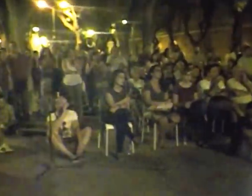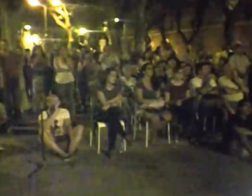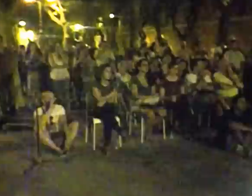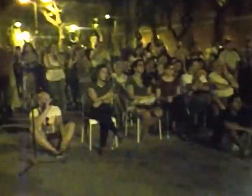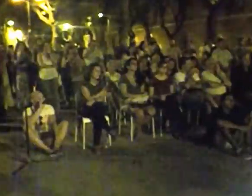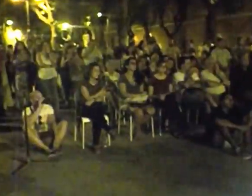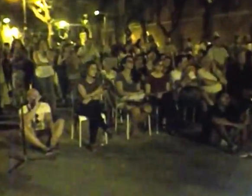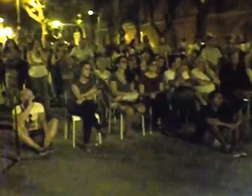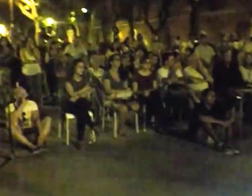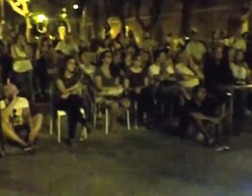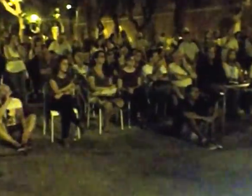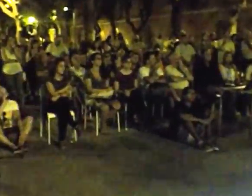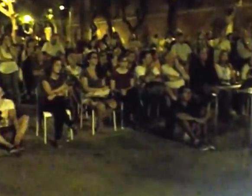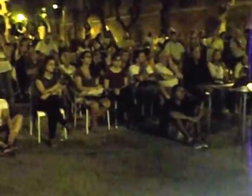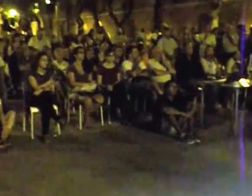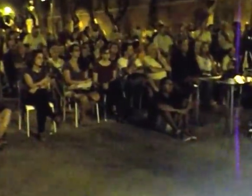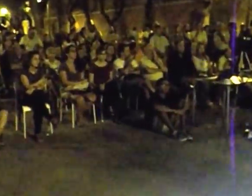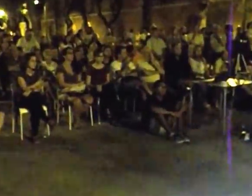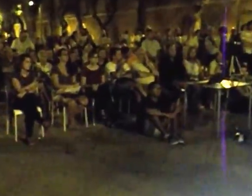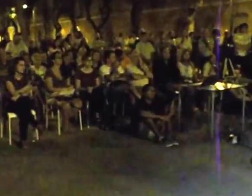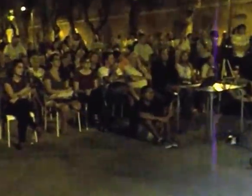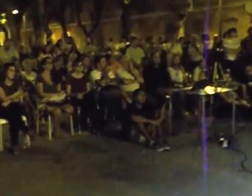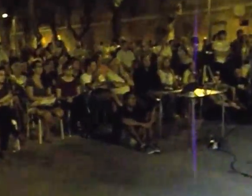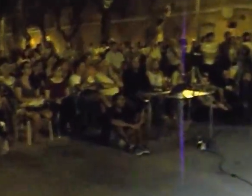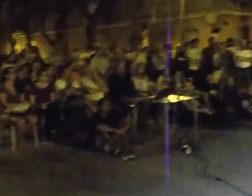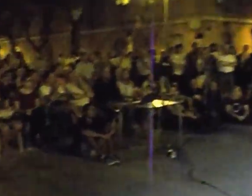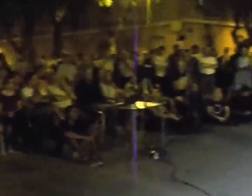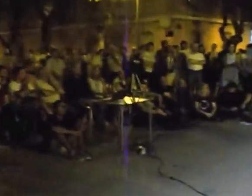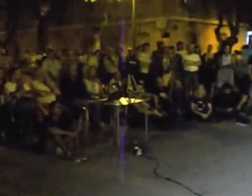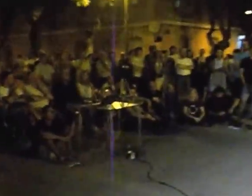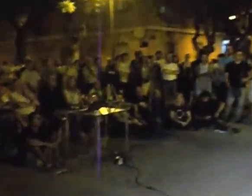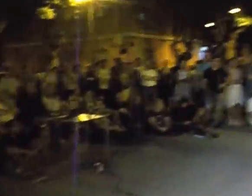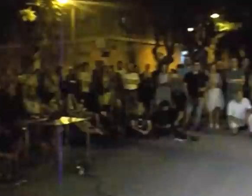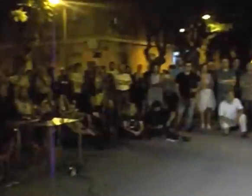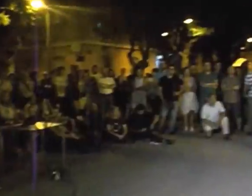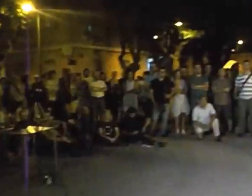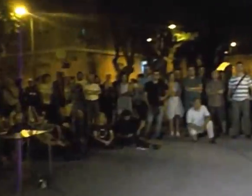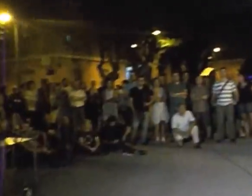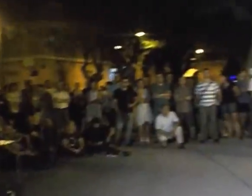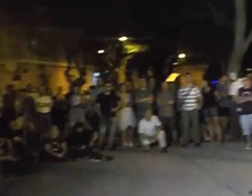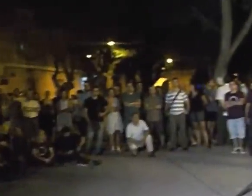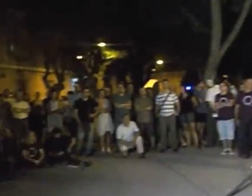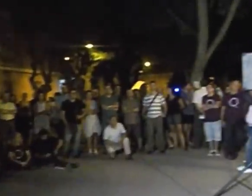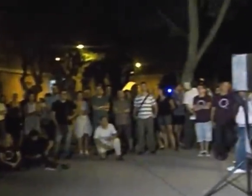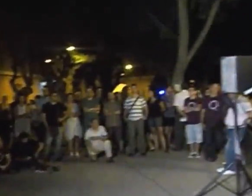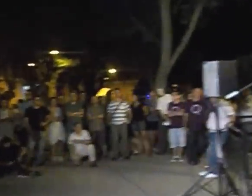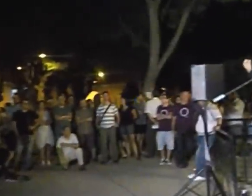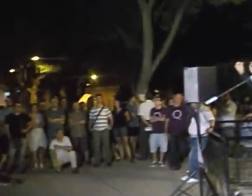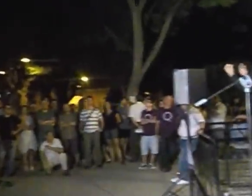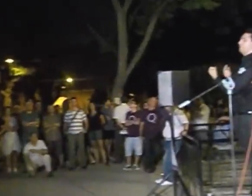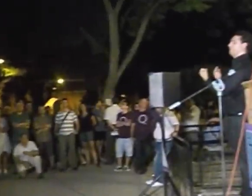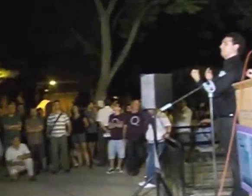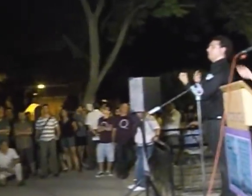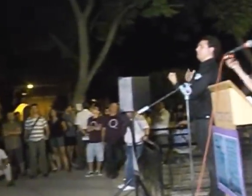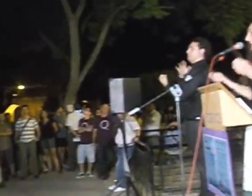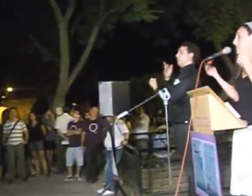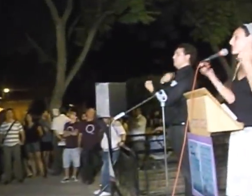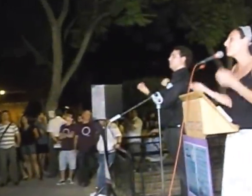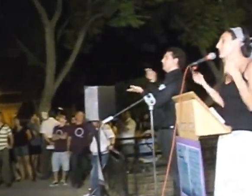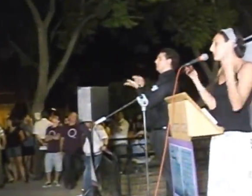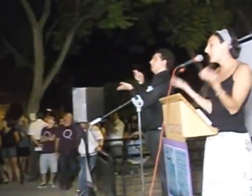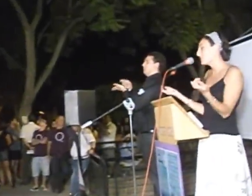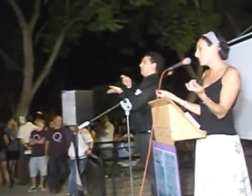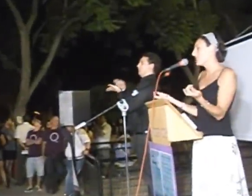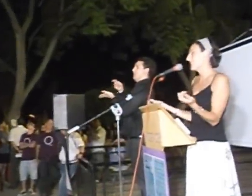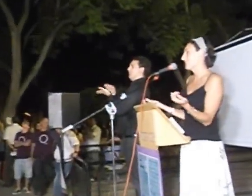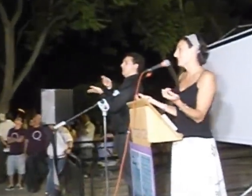eh ni decir ni de decirle a nuestros gobiernos que nos protejan y los gobiernos dejarán de protegernos porque no podremos pagar porque dejaremos